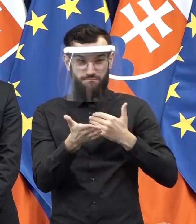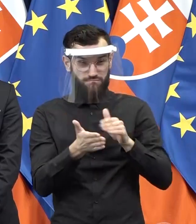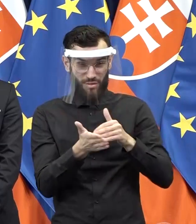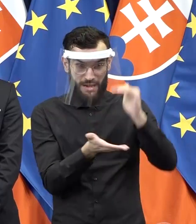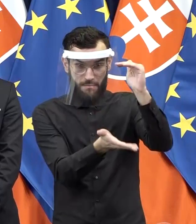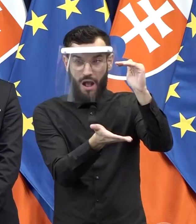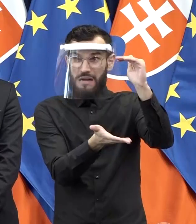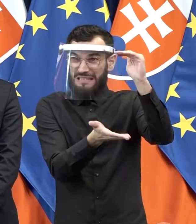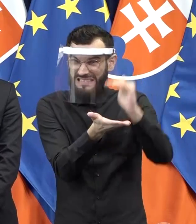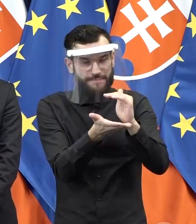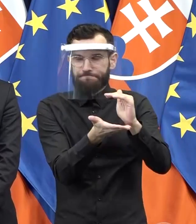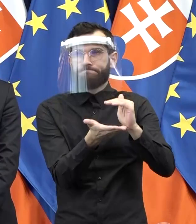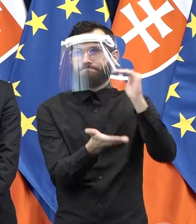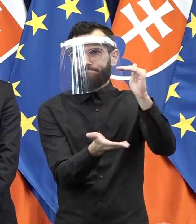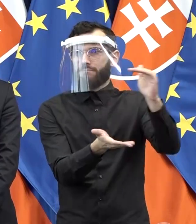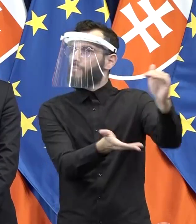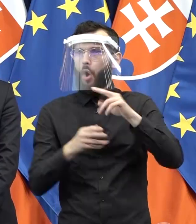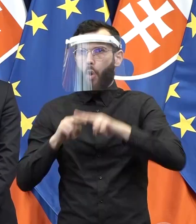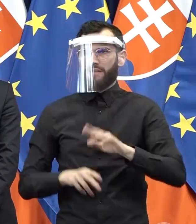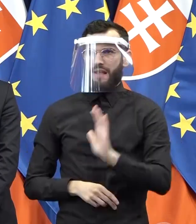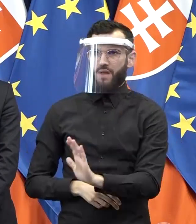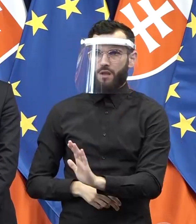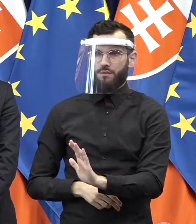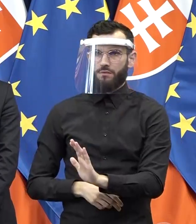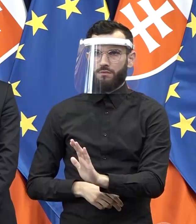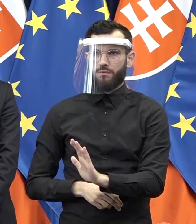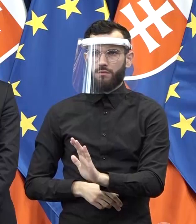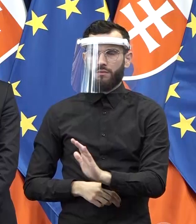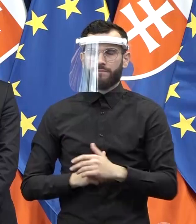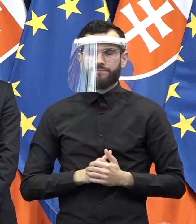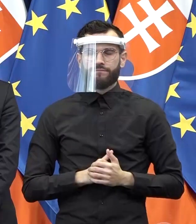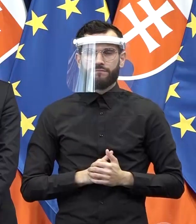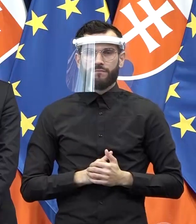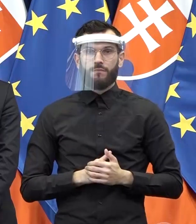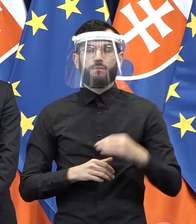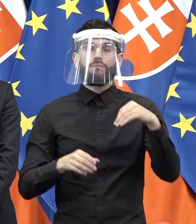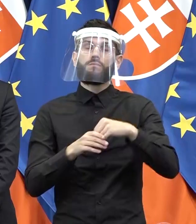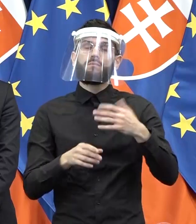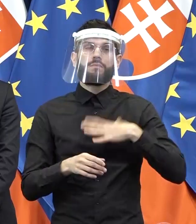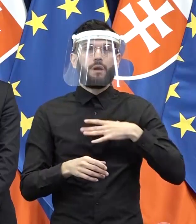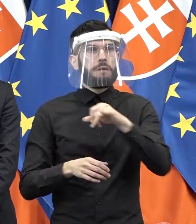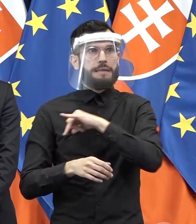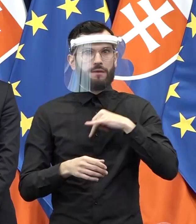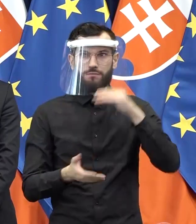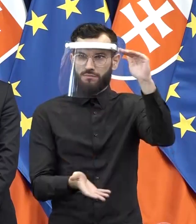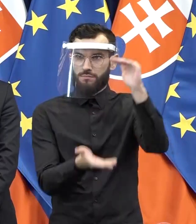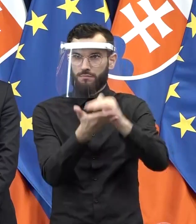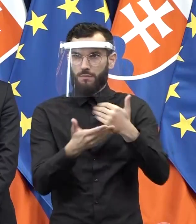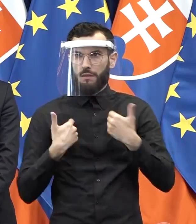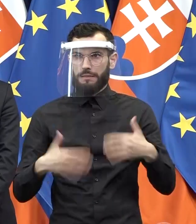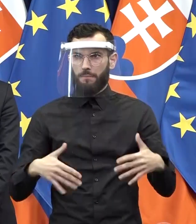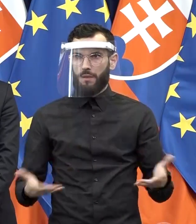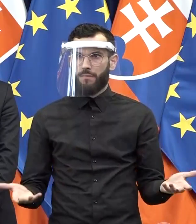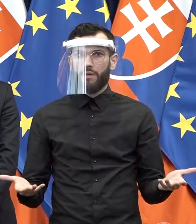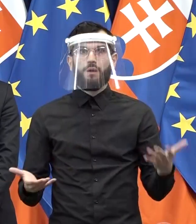dôležité pri liečbe tohto ochorenia, aby sme nakoniec sa nedostali do situácie, že